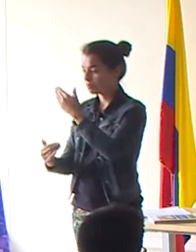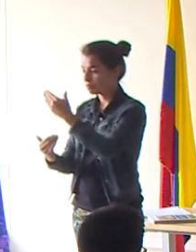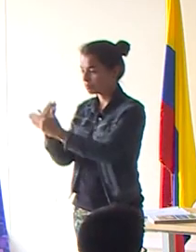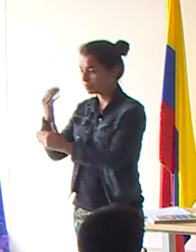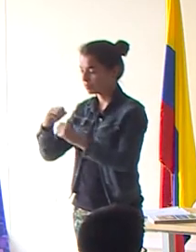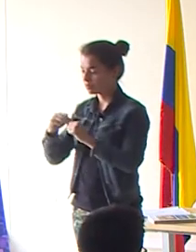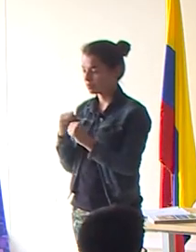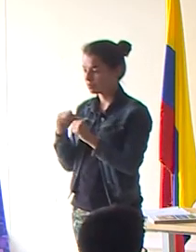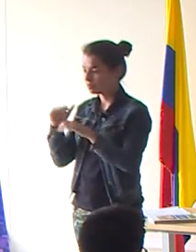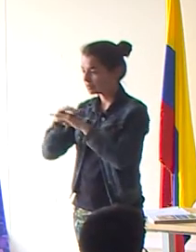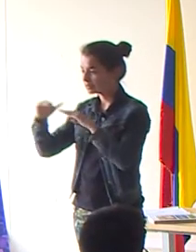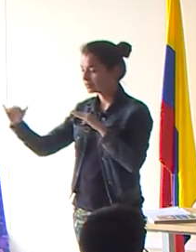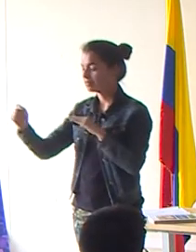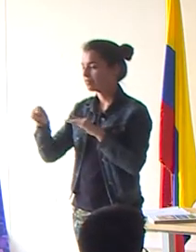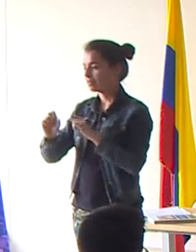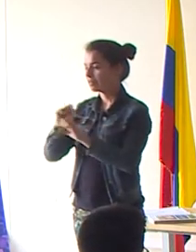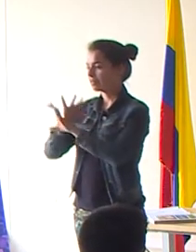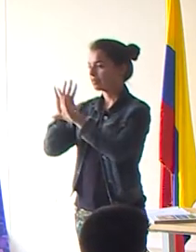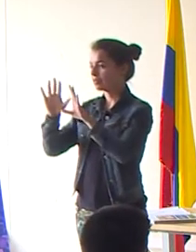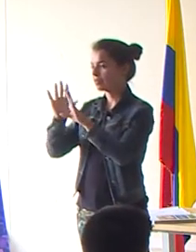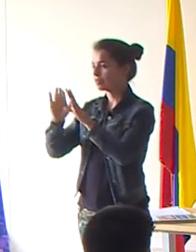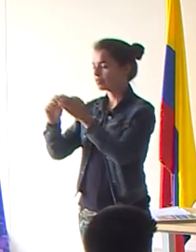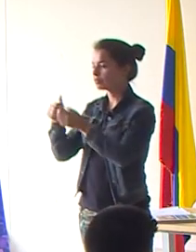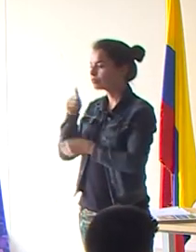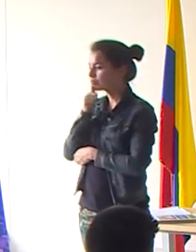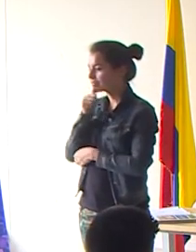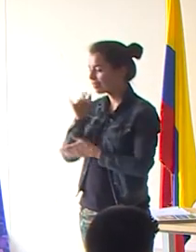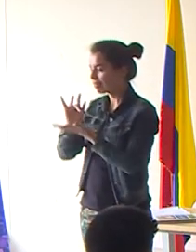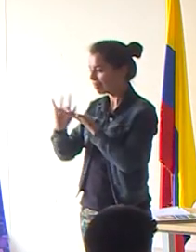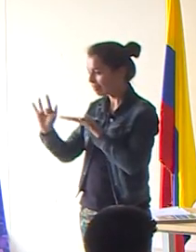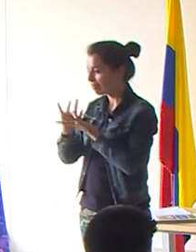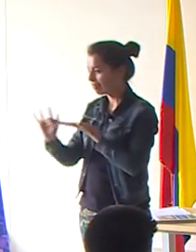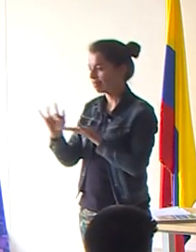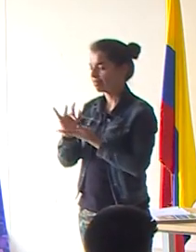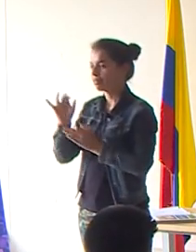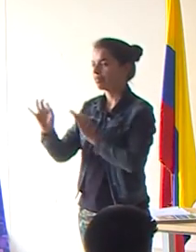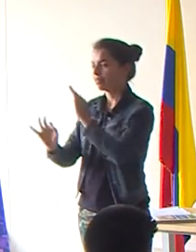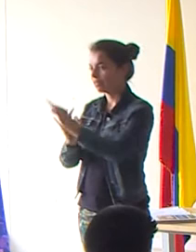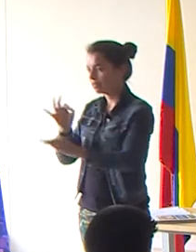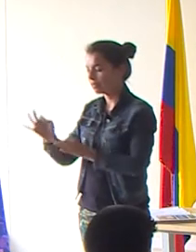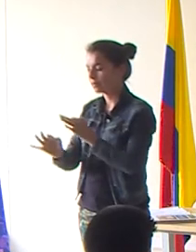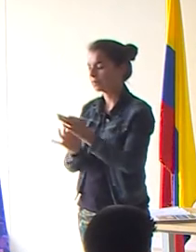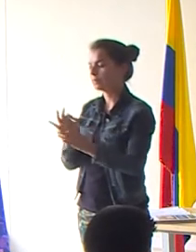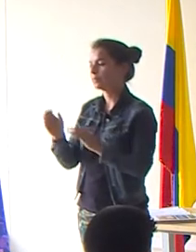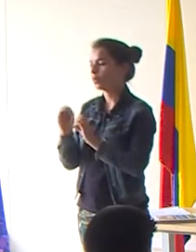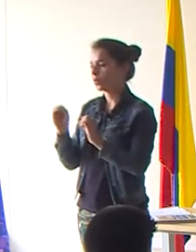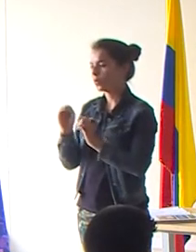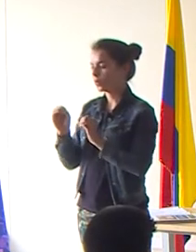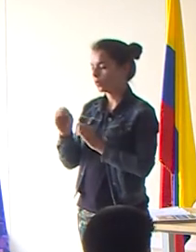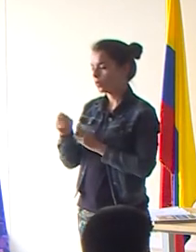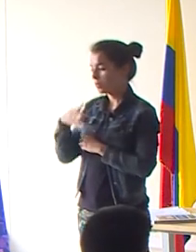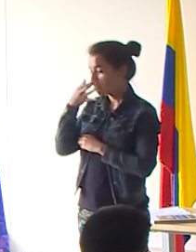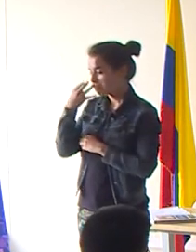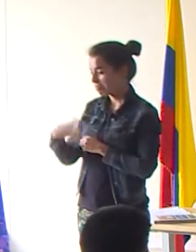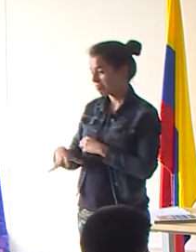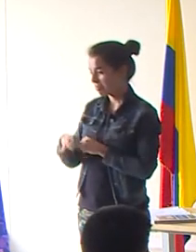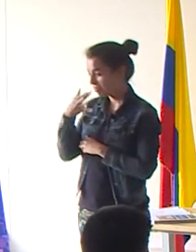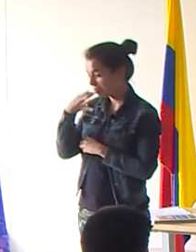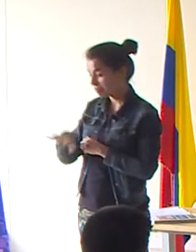para su uso para el tratamiento de las aguas que se vierten allí o la descontaminación es